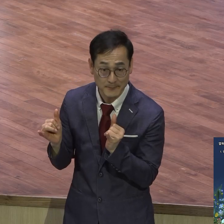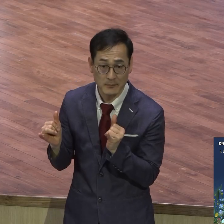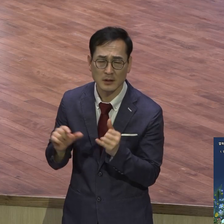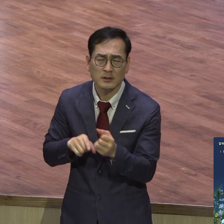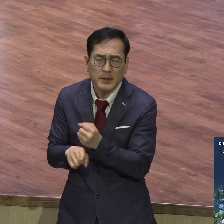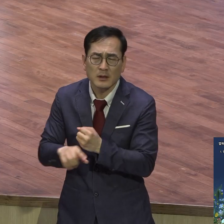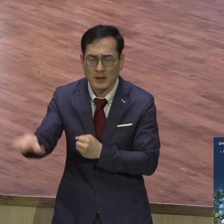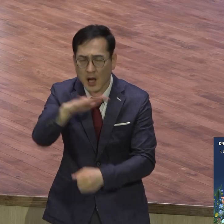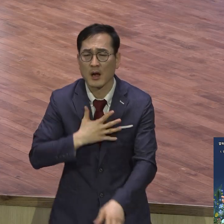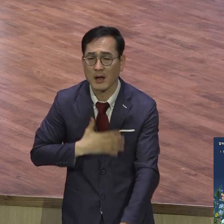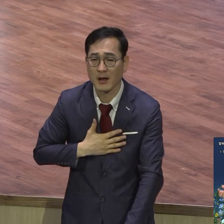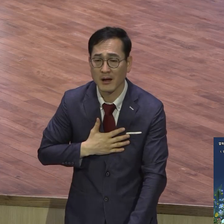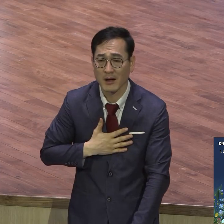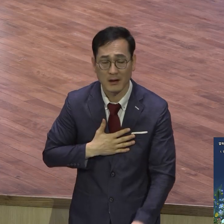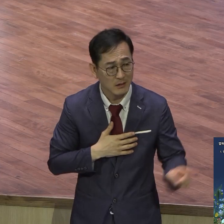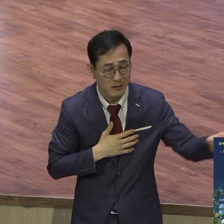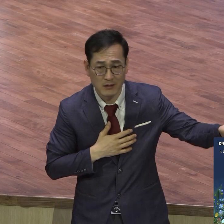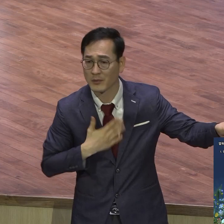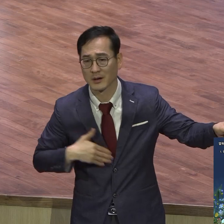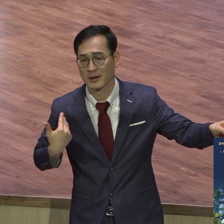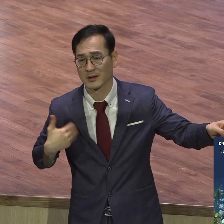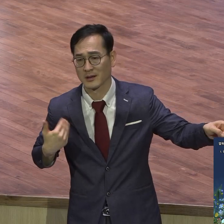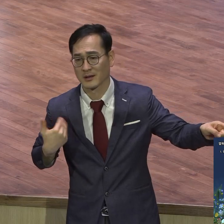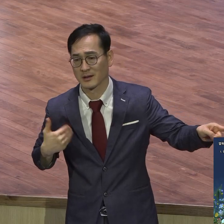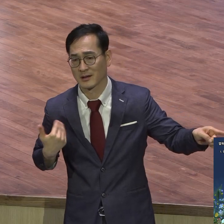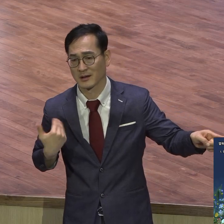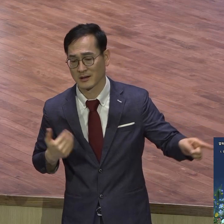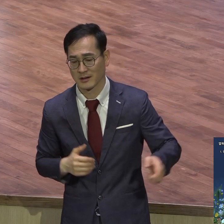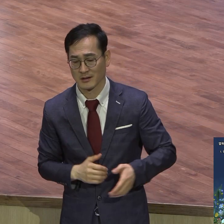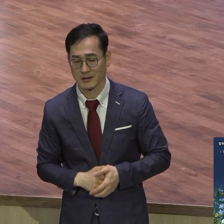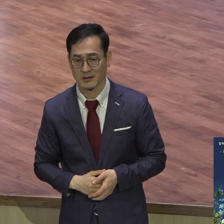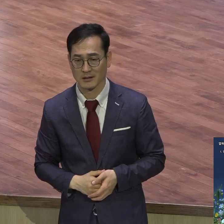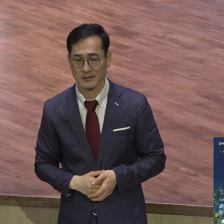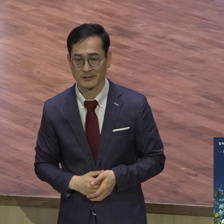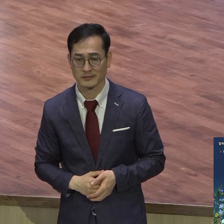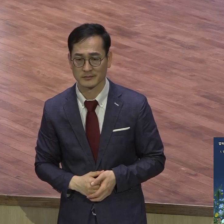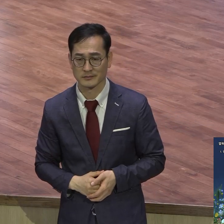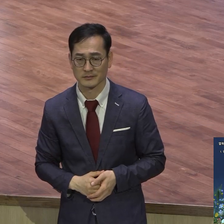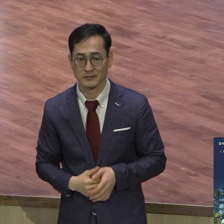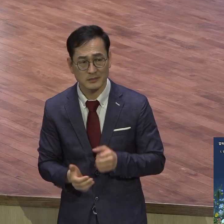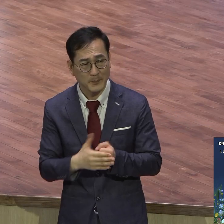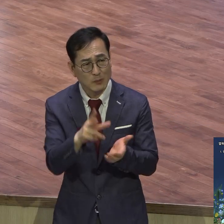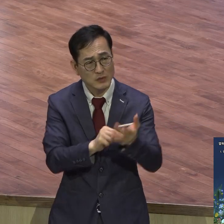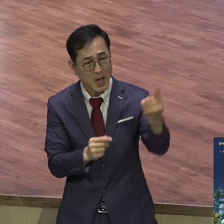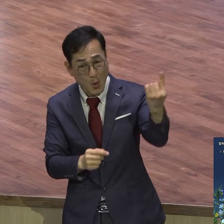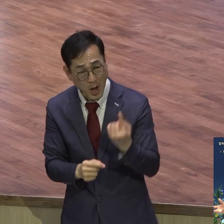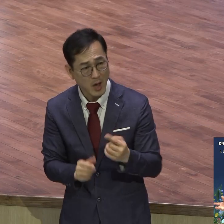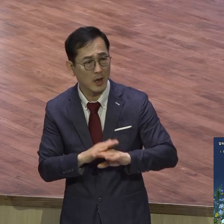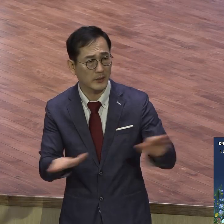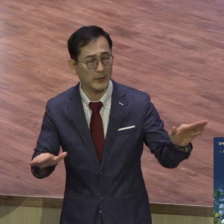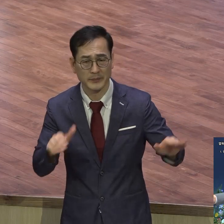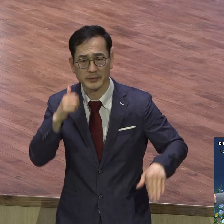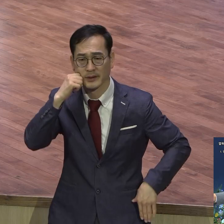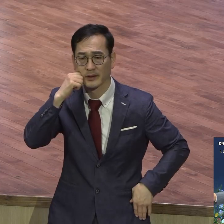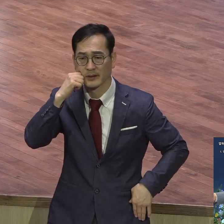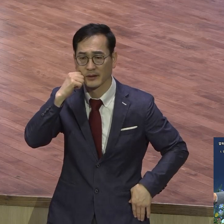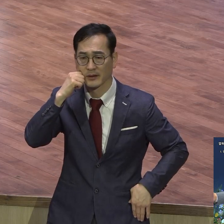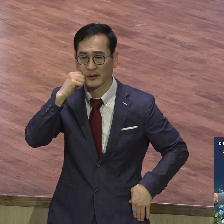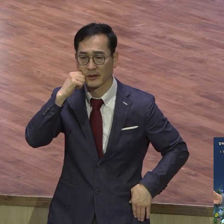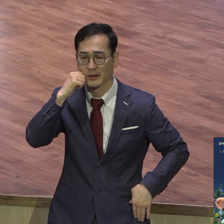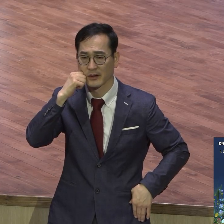놀랍지요. 이걸 모르고 교회 다니니까 시험 될 수밖에 있나. 힘 빠질 수밖에 없지요. 문제 오면 해결책이 없지요. 문제 불신자